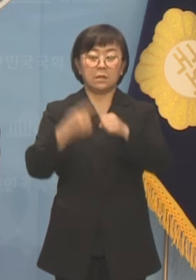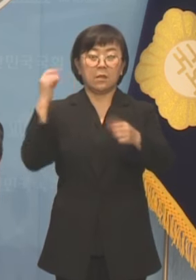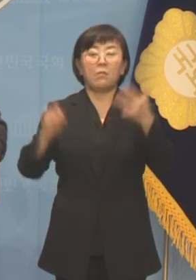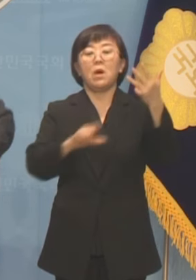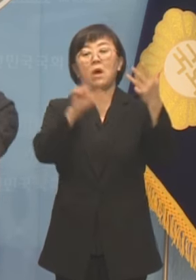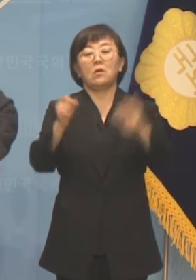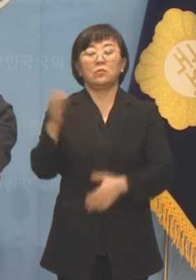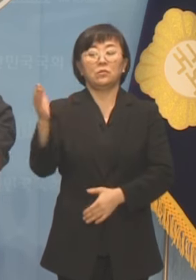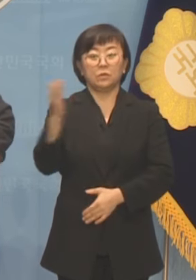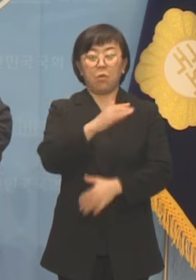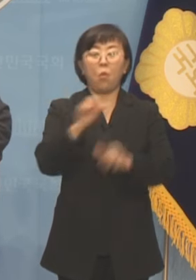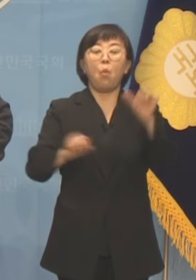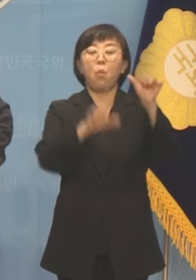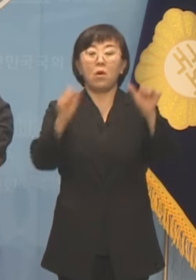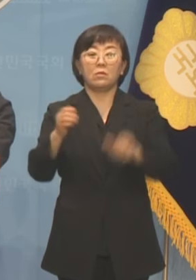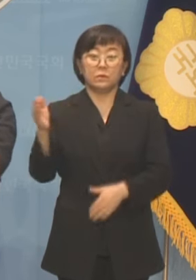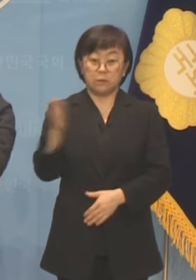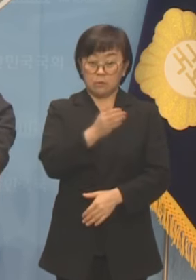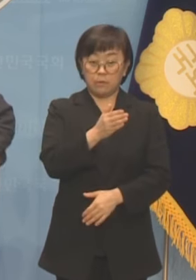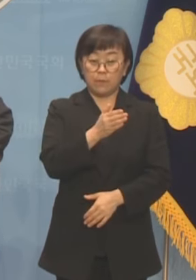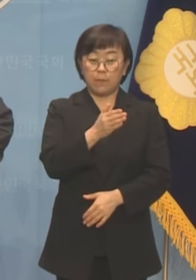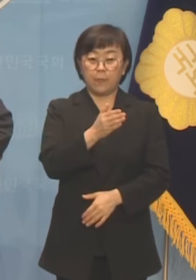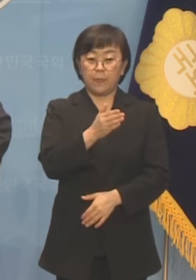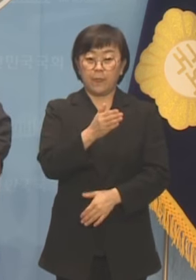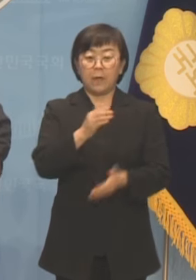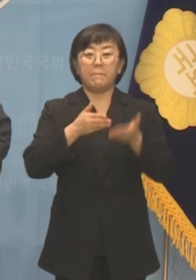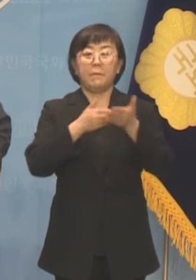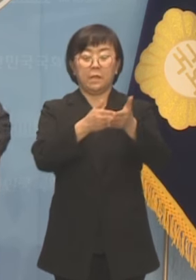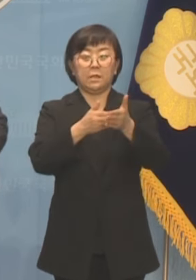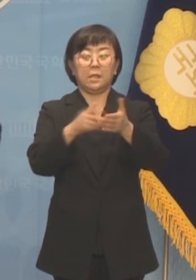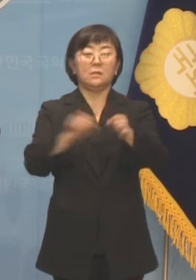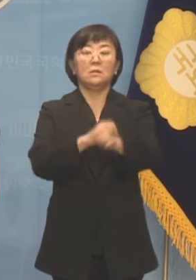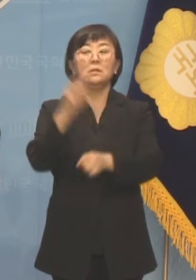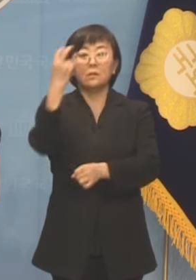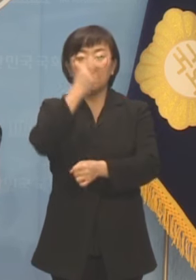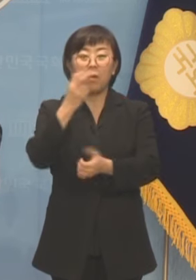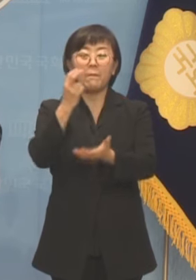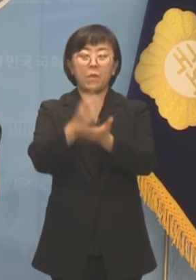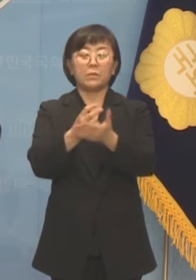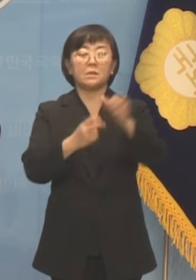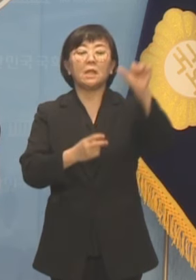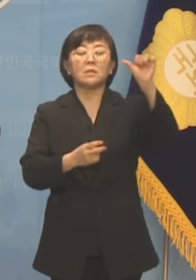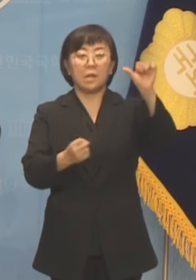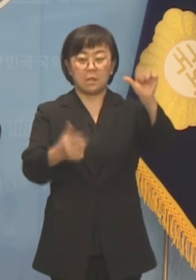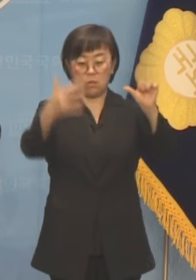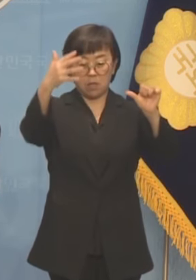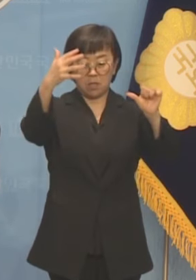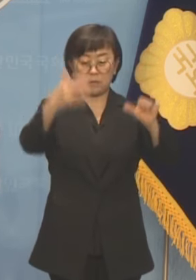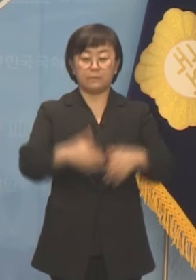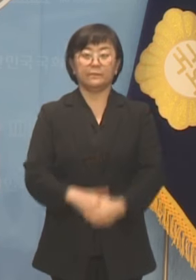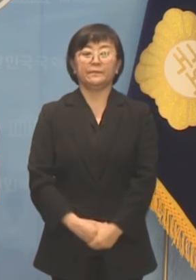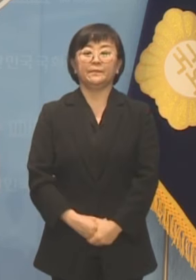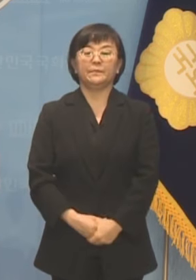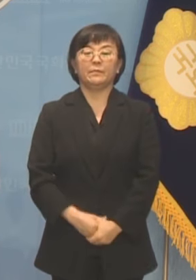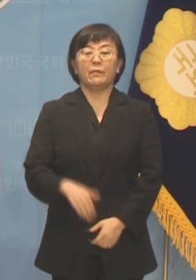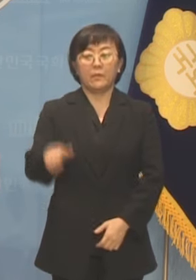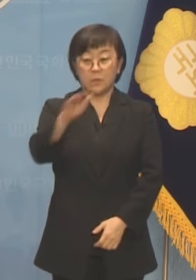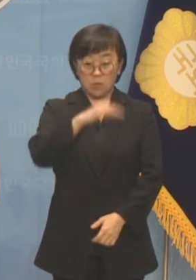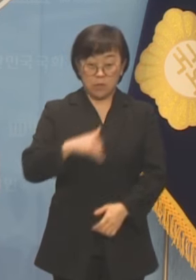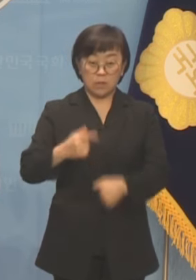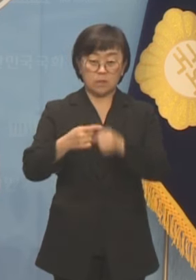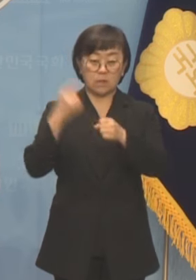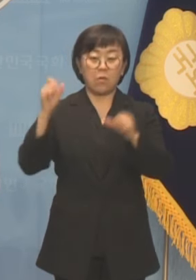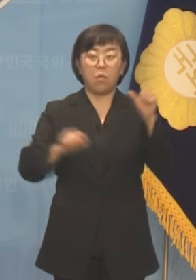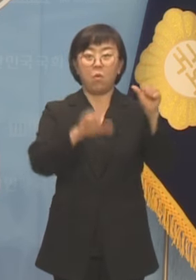8월 달부터 작년 5월 달부터 어 발휘된 김건희 특급이 무려 다섯 개가 나옵니다 그리고 아까도 말씀드린 것처럼 저희가